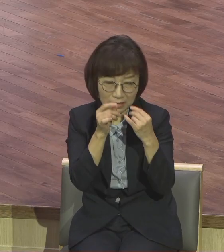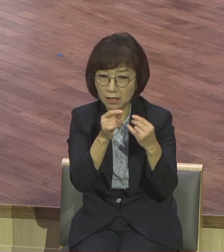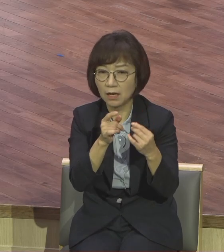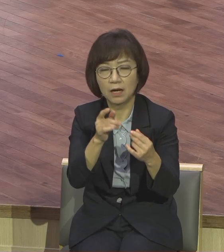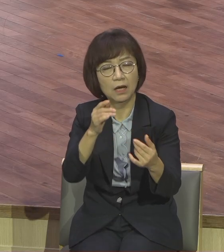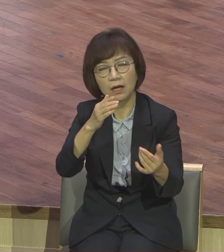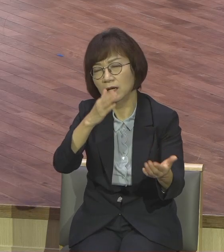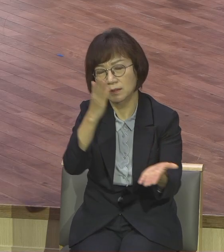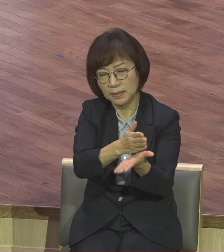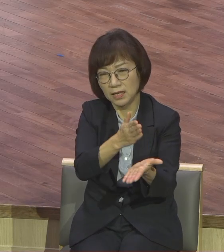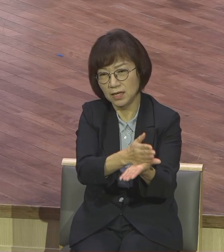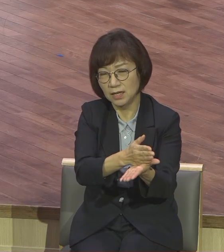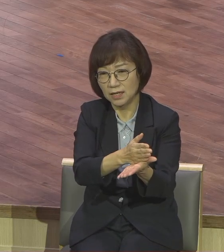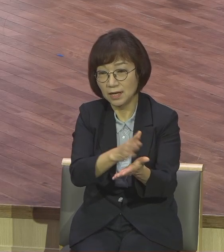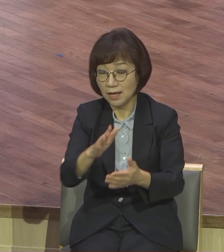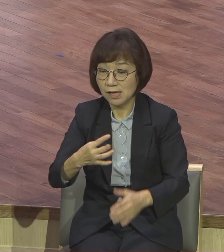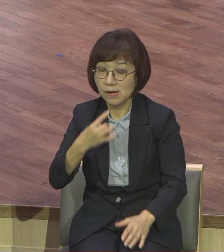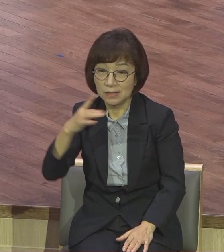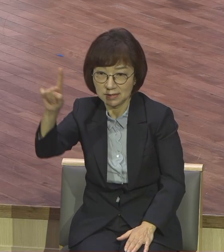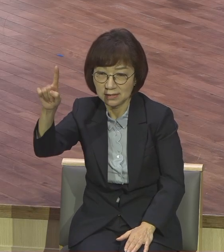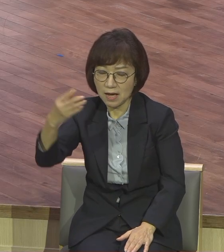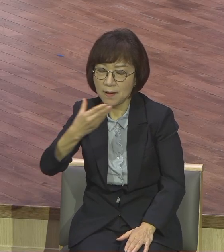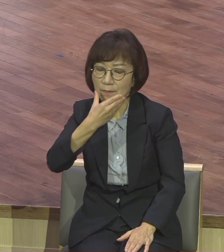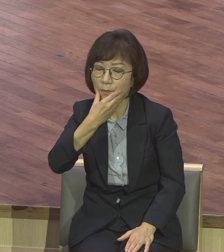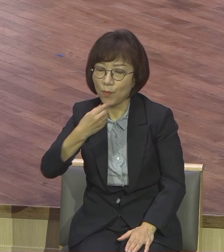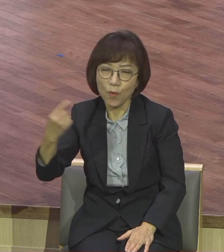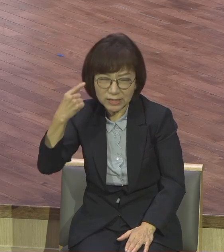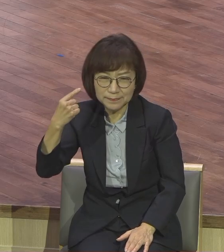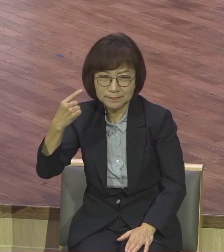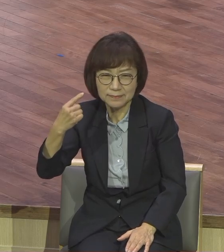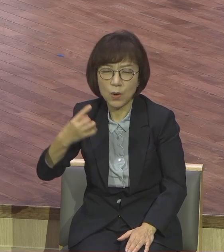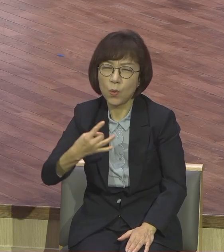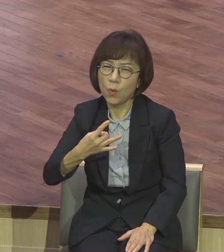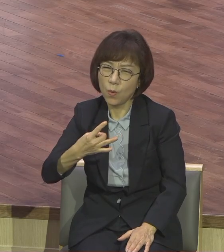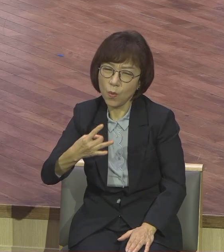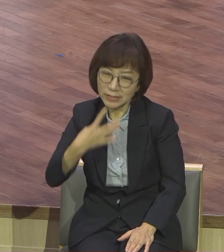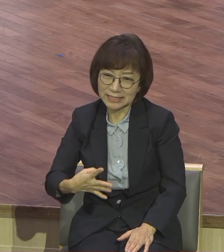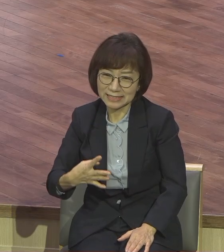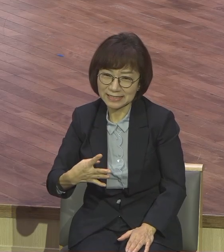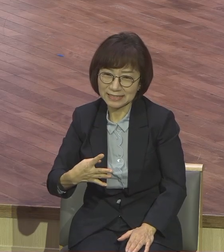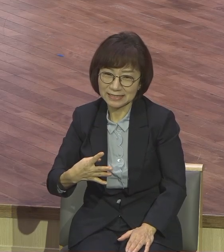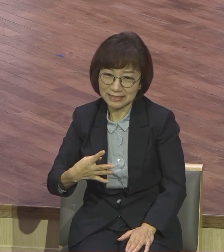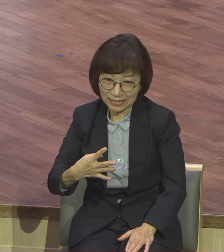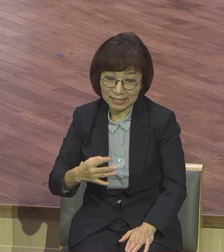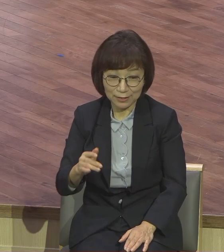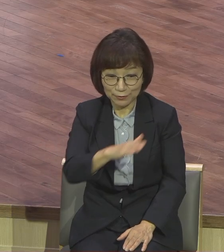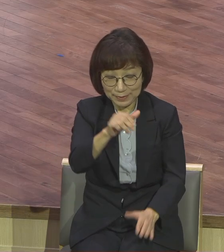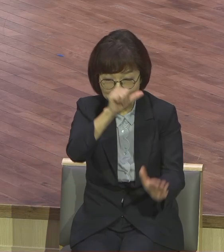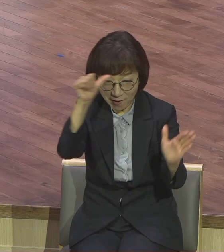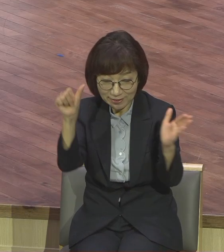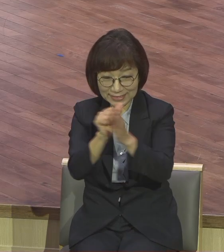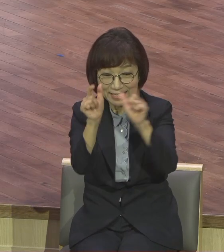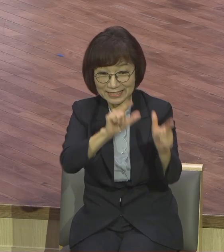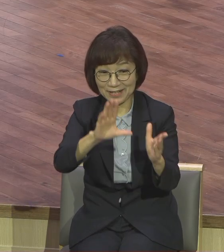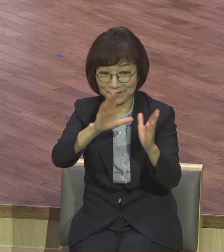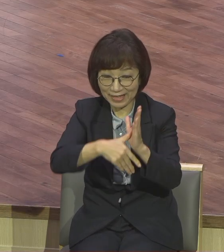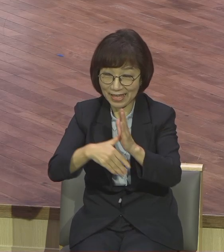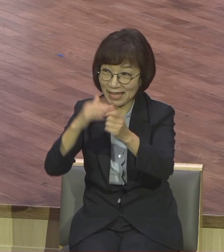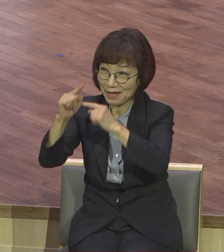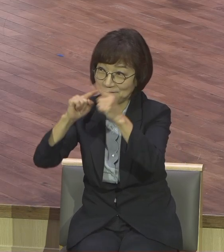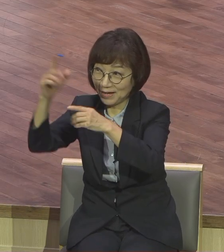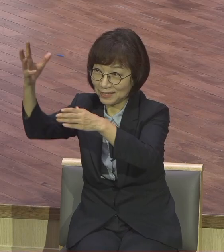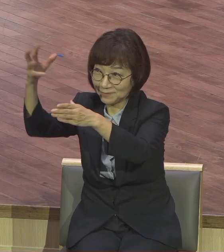찌개 섞어진 복음 아니에요. 오직 복음. 인생 편집이 다른 인생 편집 아닙니다. 오직